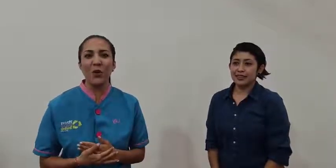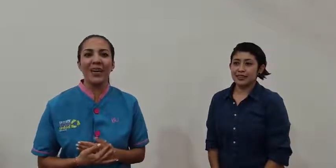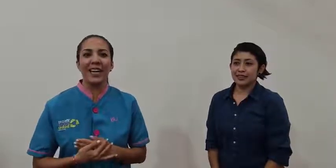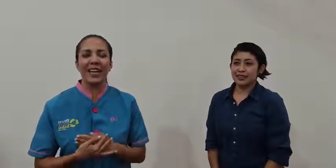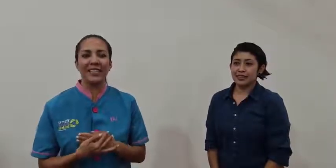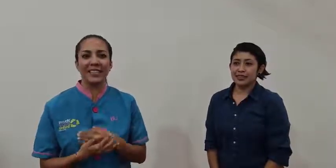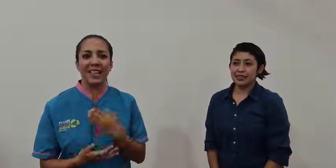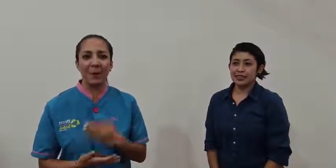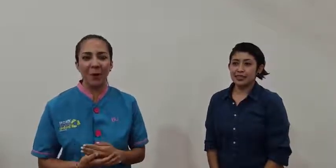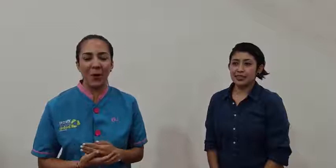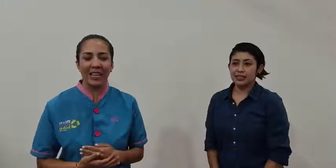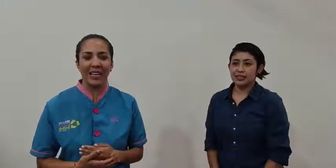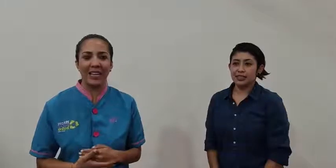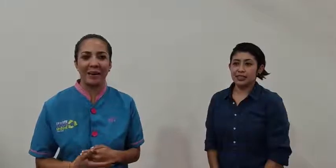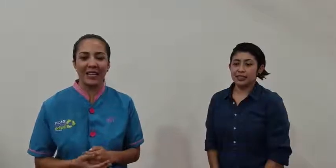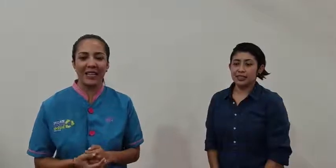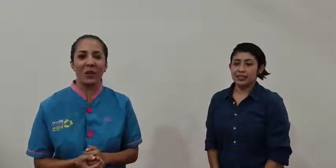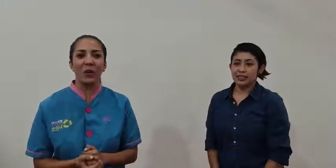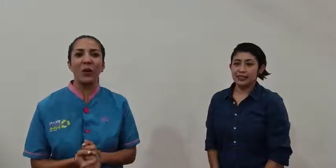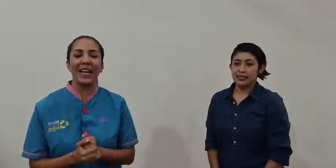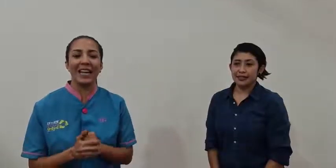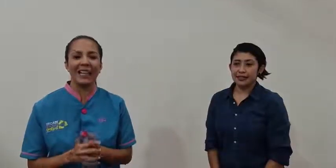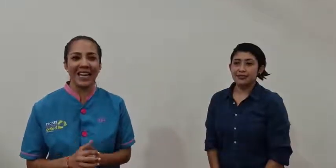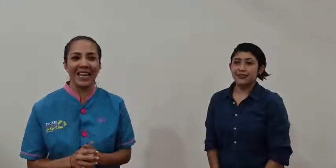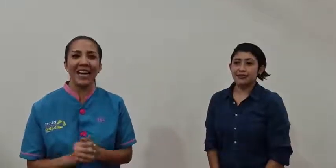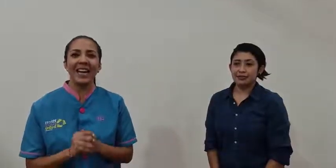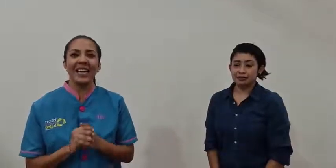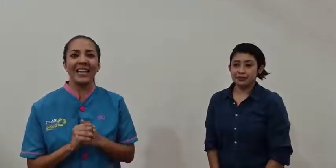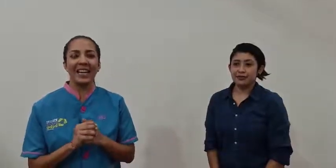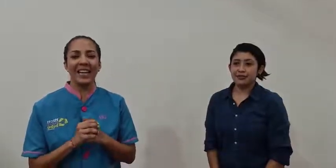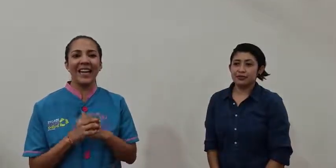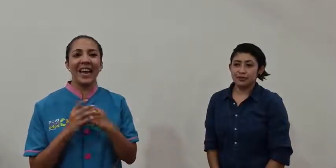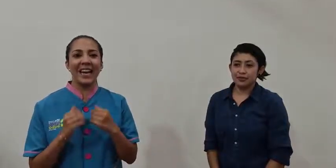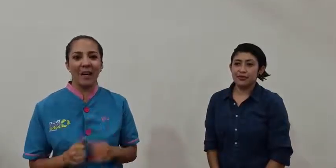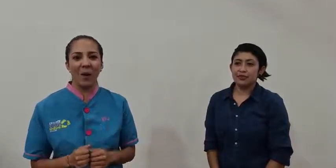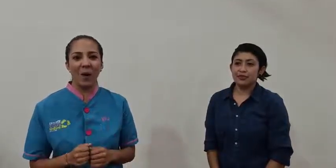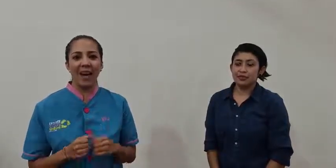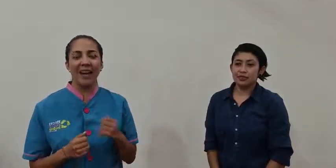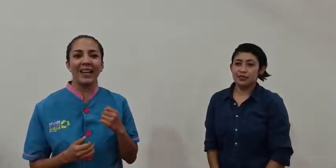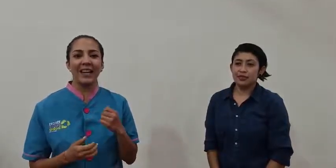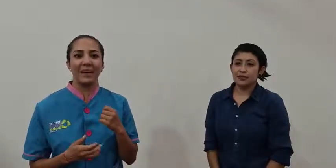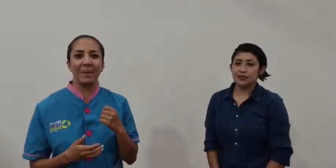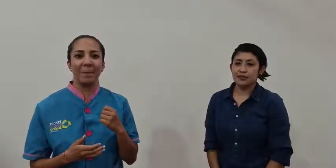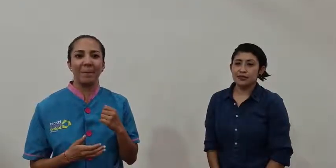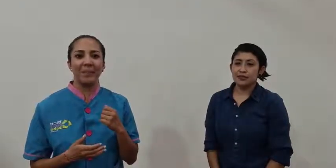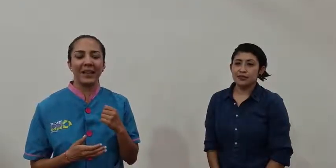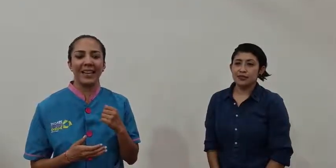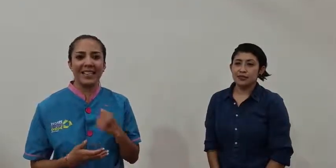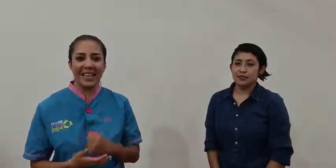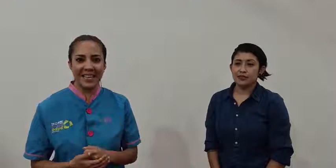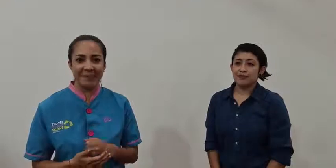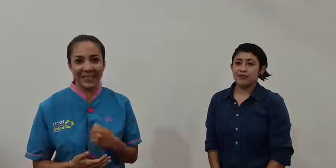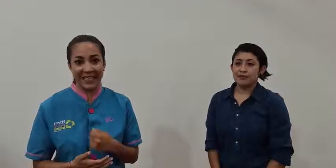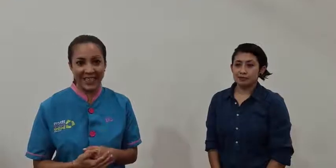junio se celebró aquí en México el Día de la Lengua de Señas